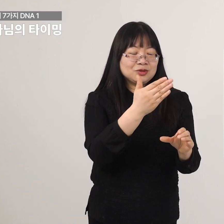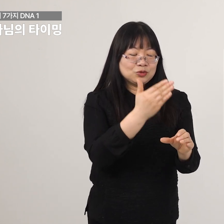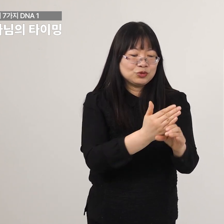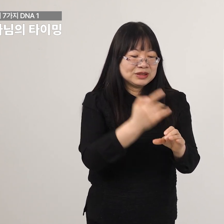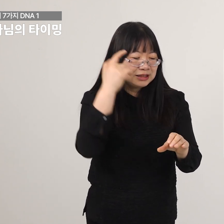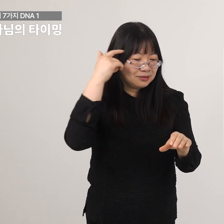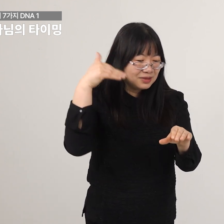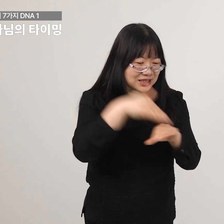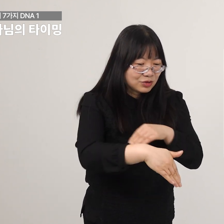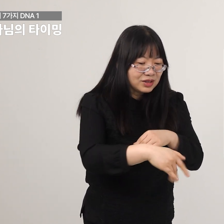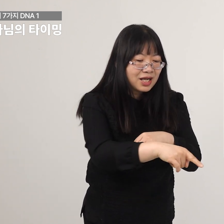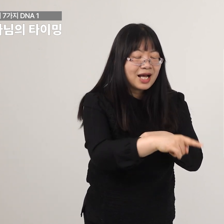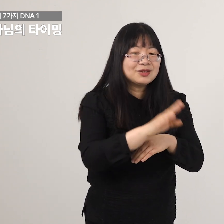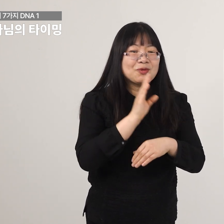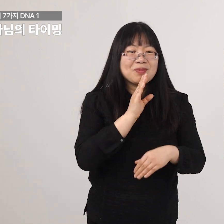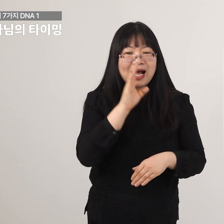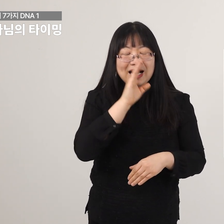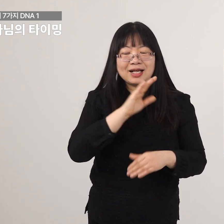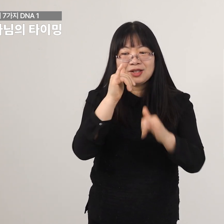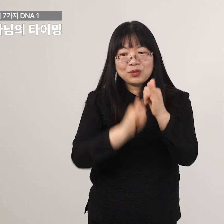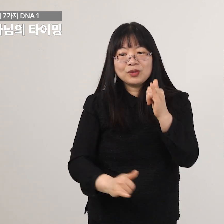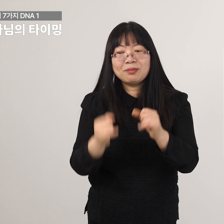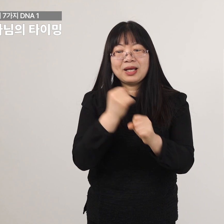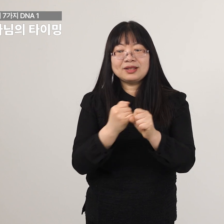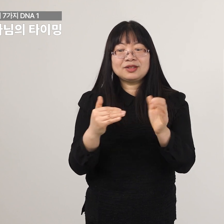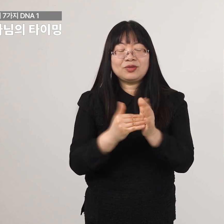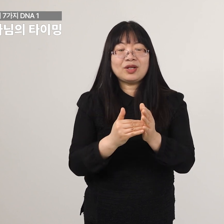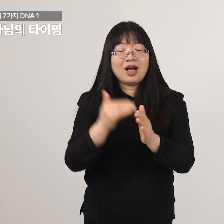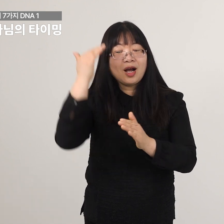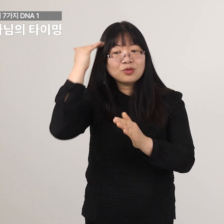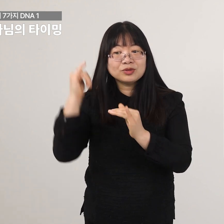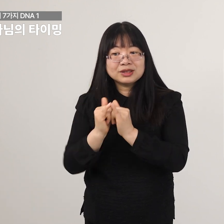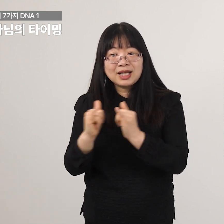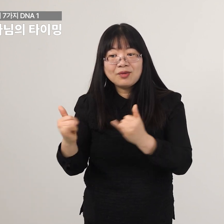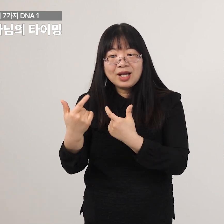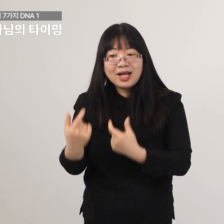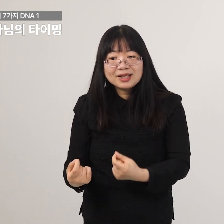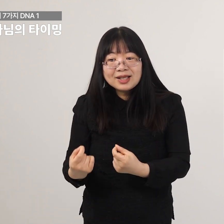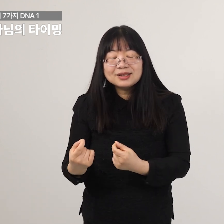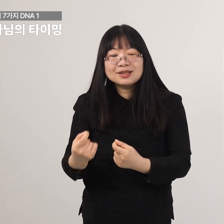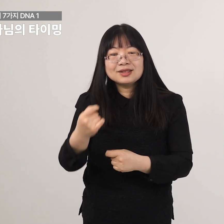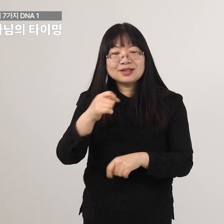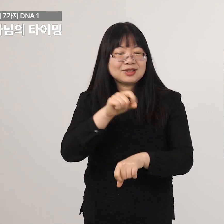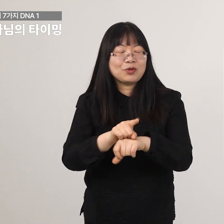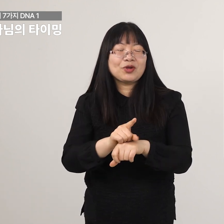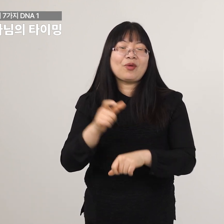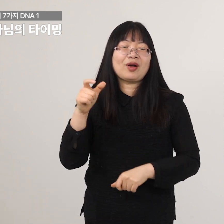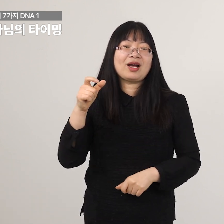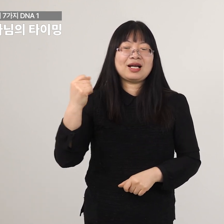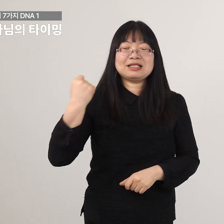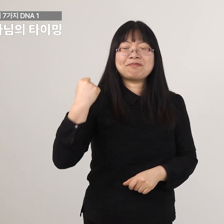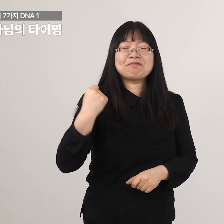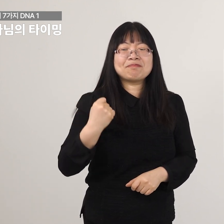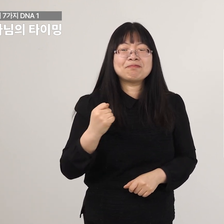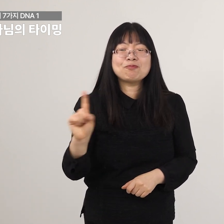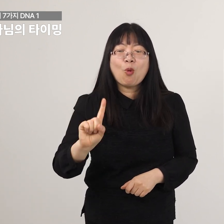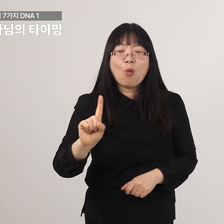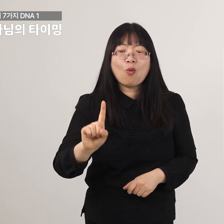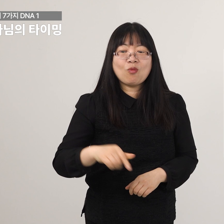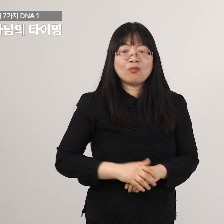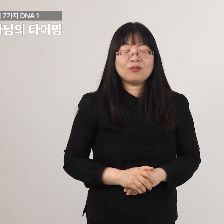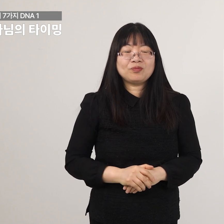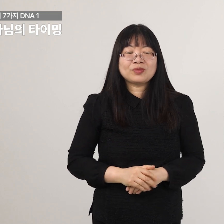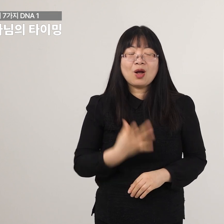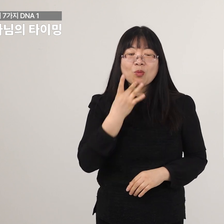아세요? 우리 한국 사람들이 특별히 이런 기질이 강합니다.